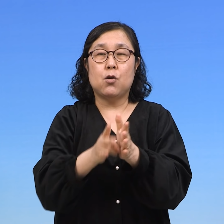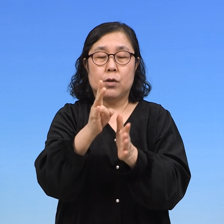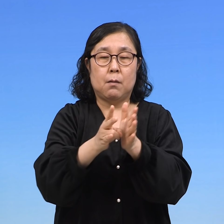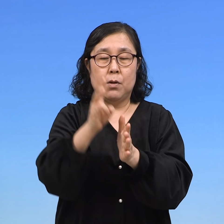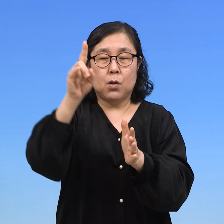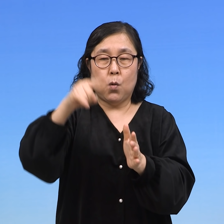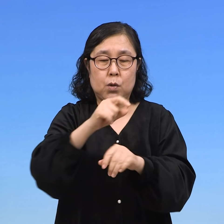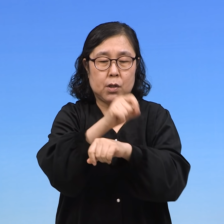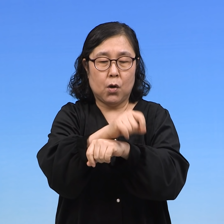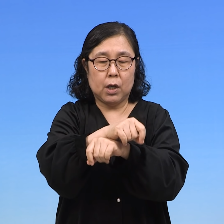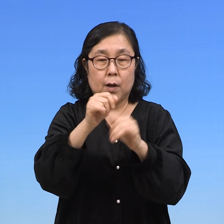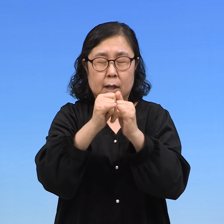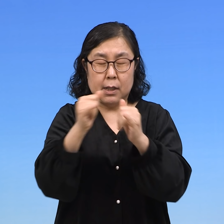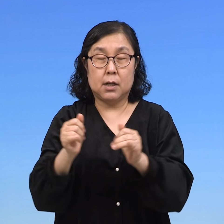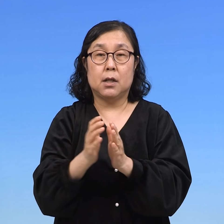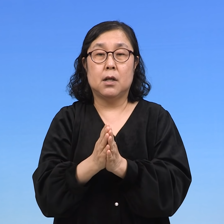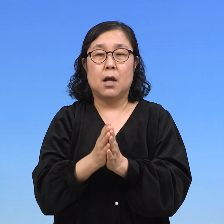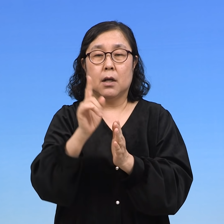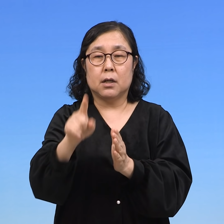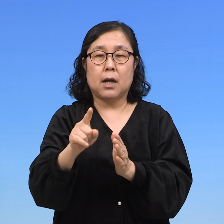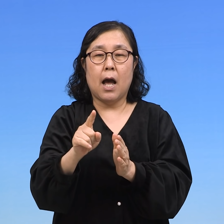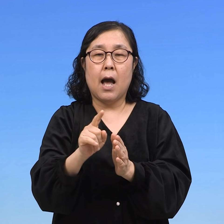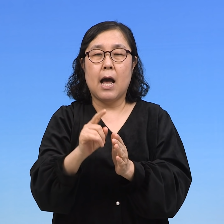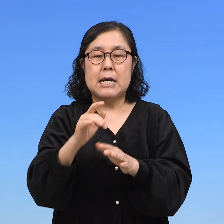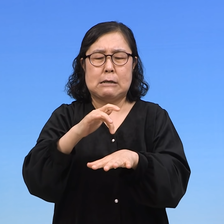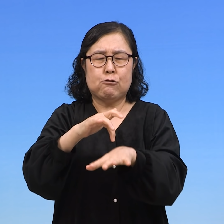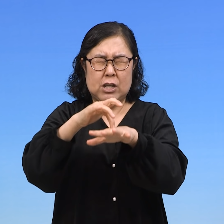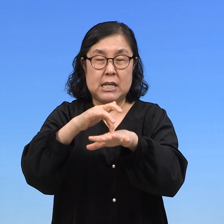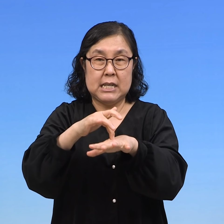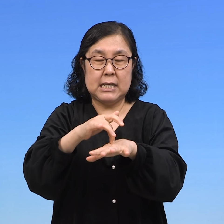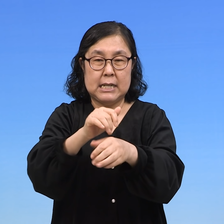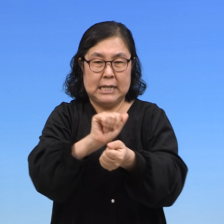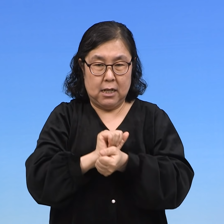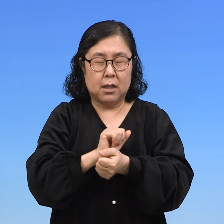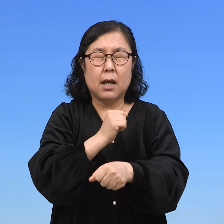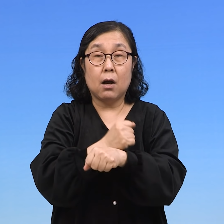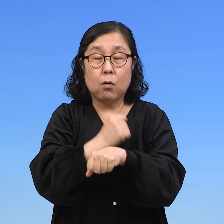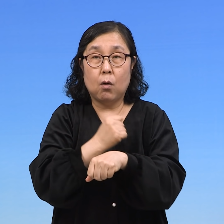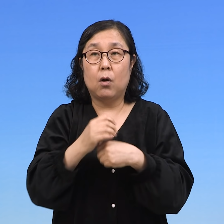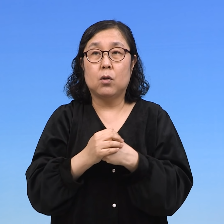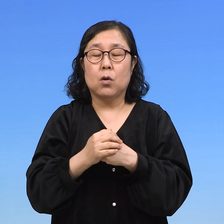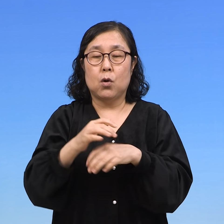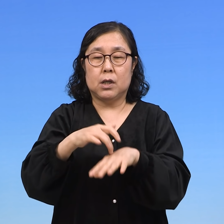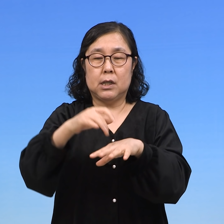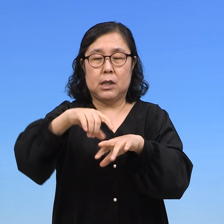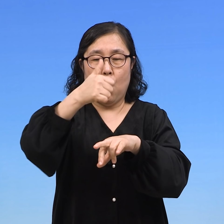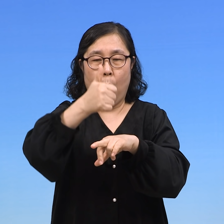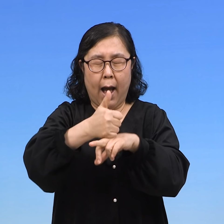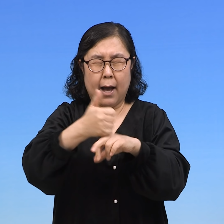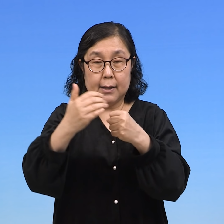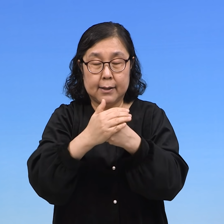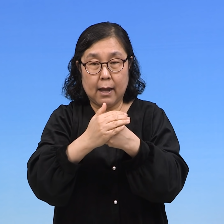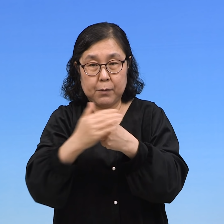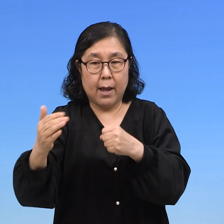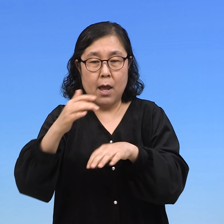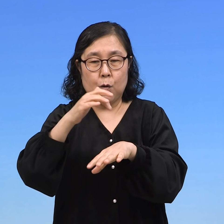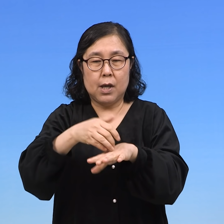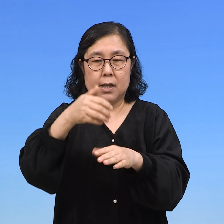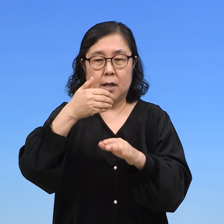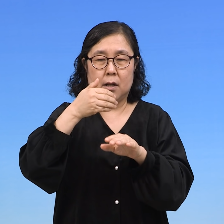예루살렘에서 내려온 서기관들은 그가 발새불이 지폈다 하며 또 귀신의 왕을 힘입어